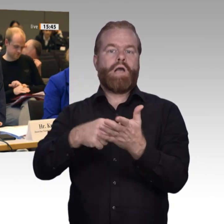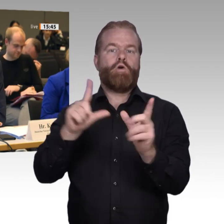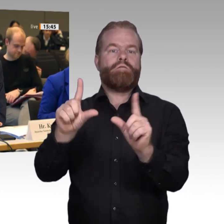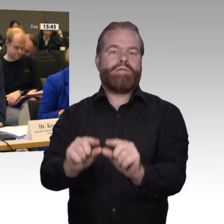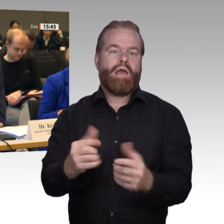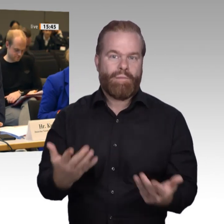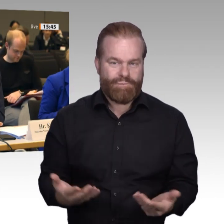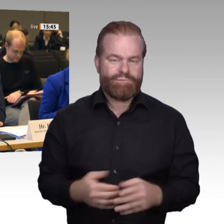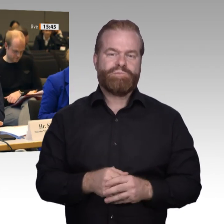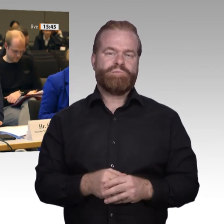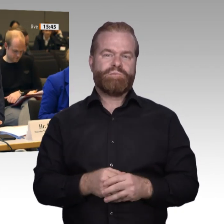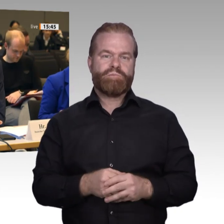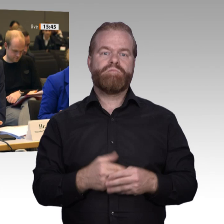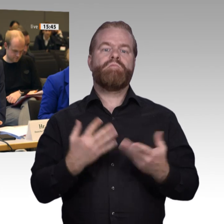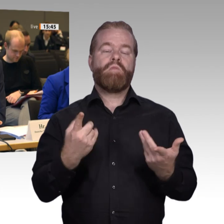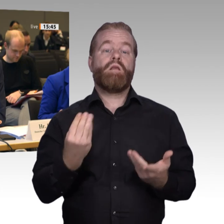Neuregelung, dass